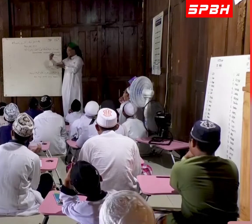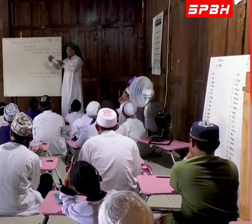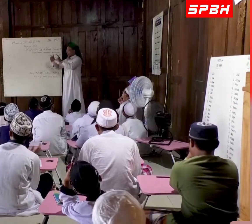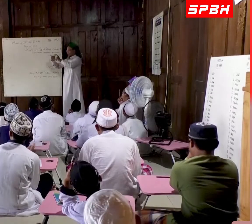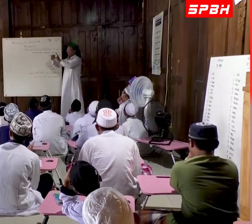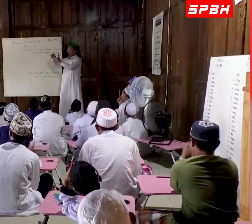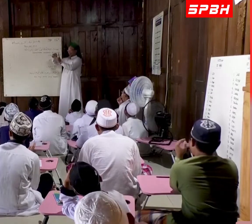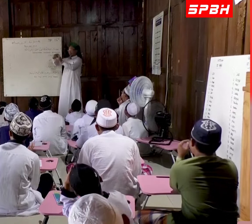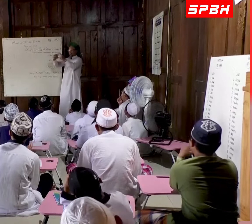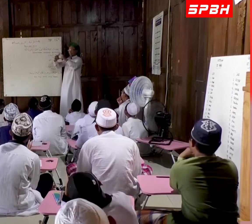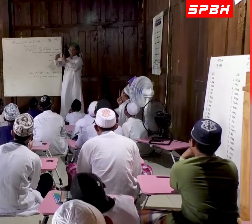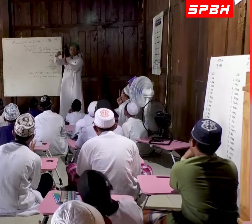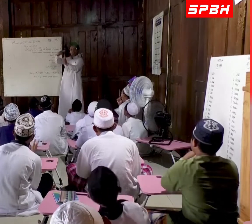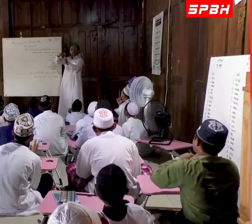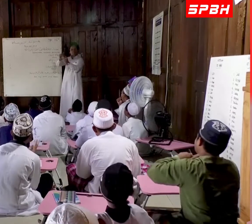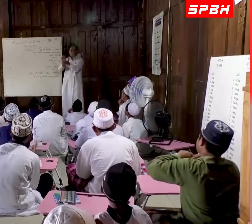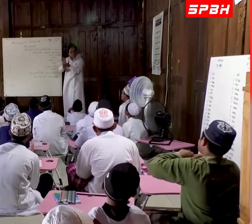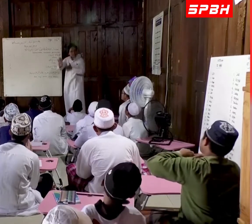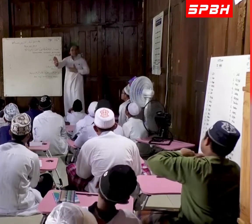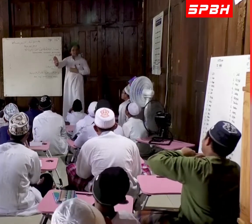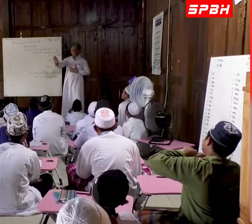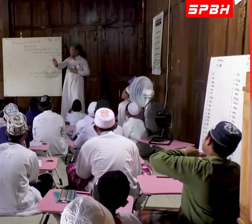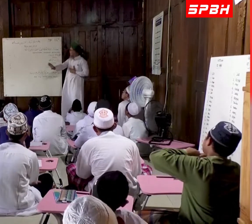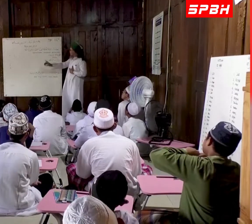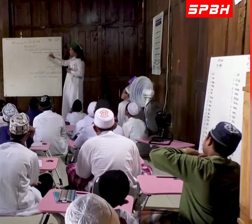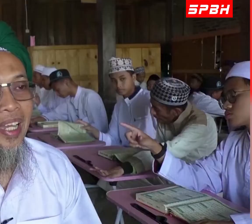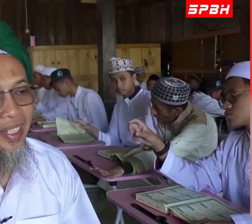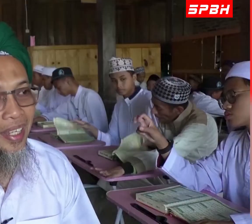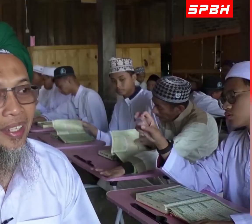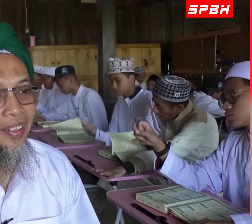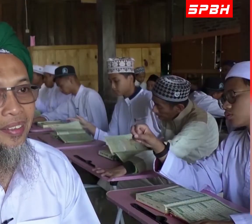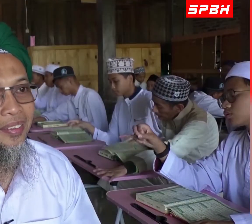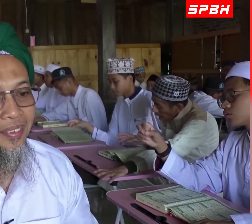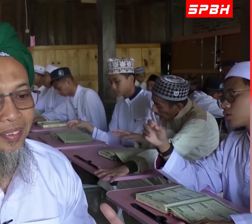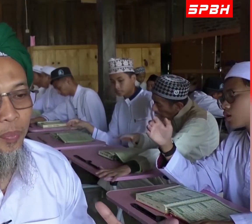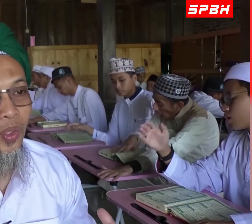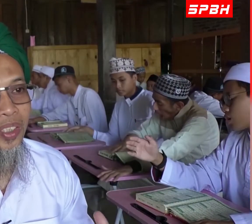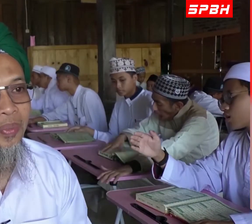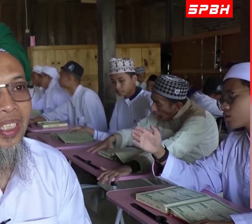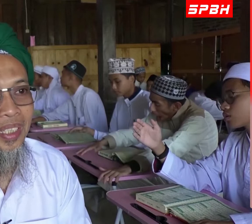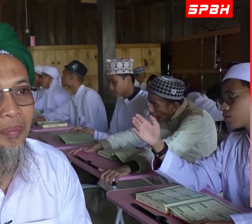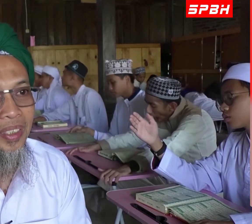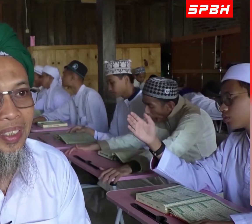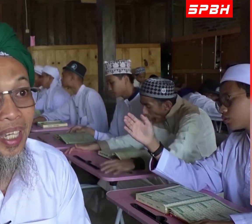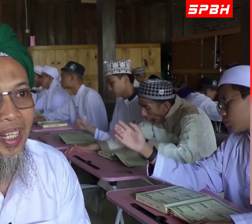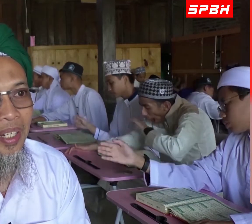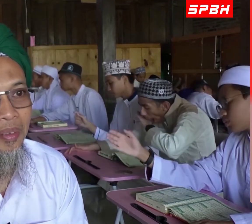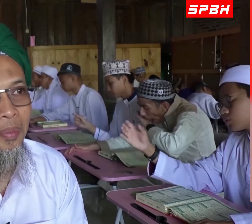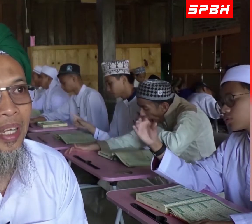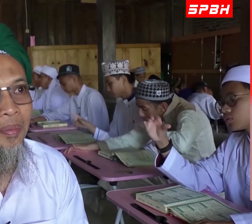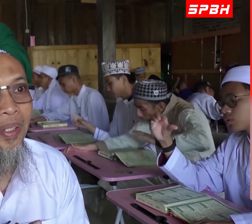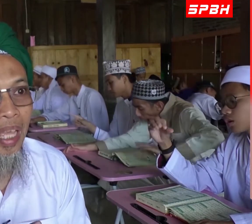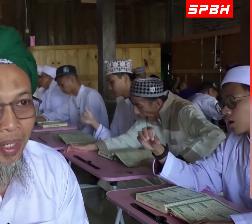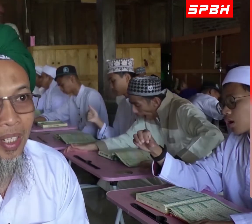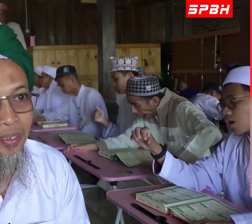như thế này vẫn còn rất hiếm và có thể nói đây là trường duy nhất ở Indonesia. Tin tức về sự tồn tại của nó đã nhanh chóng lan truyền và